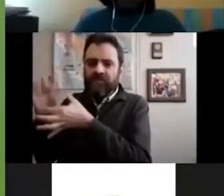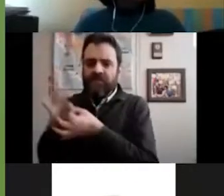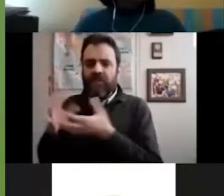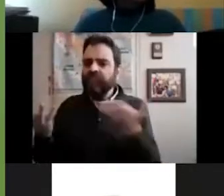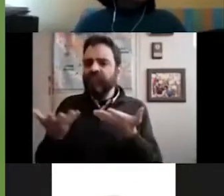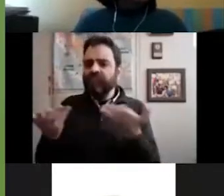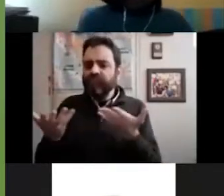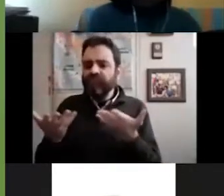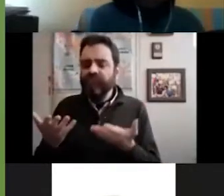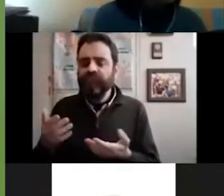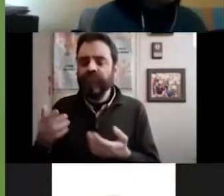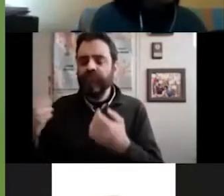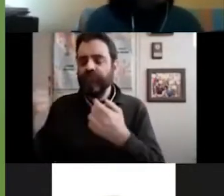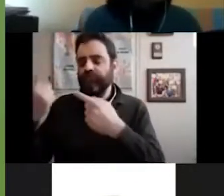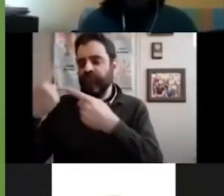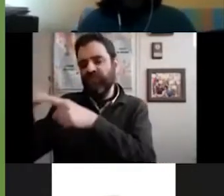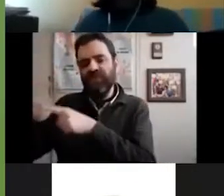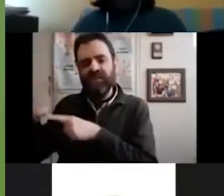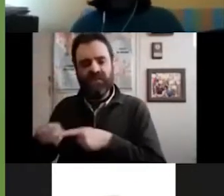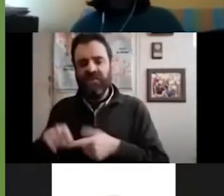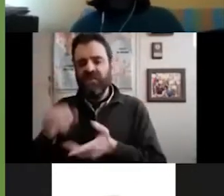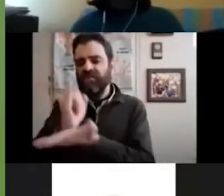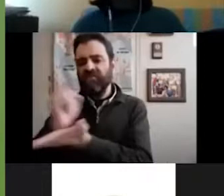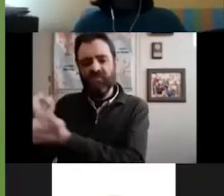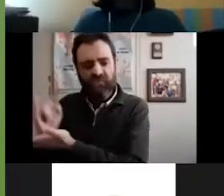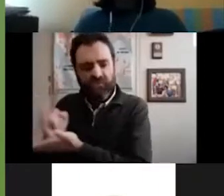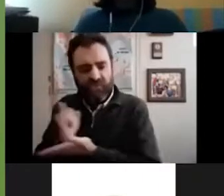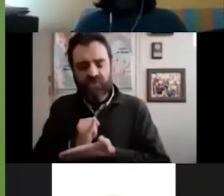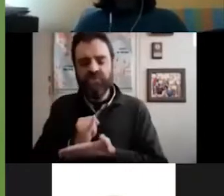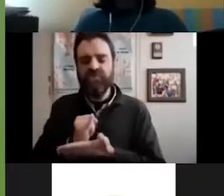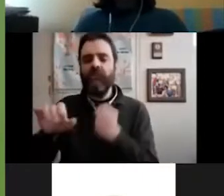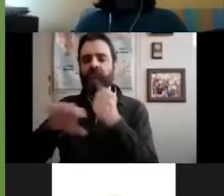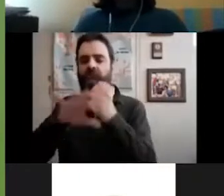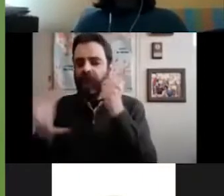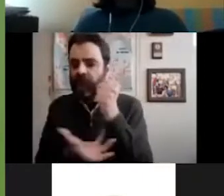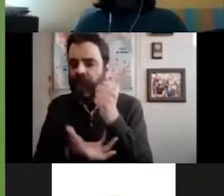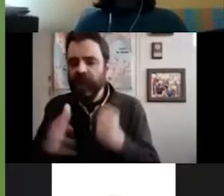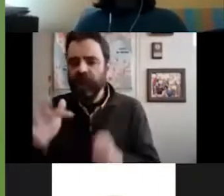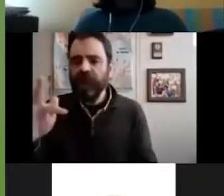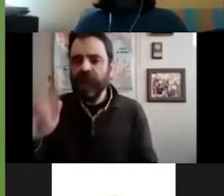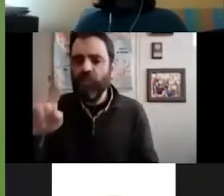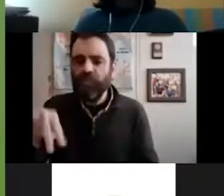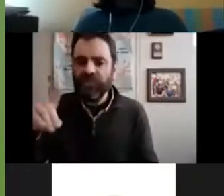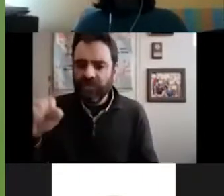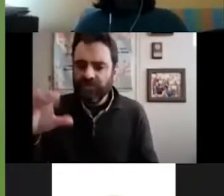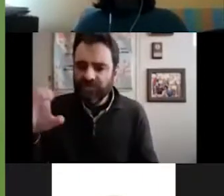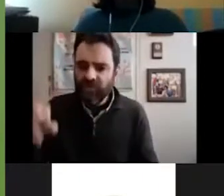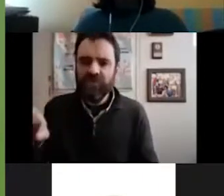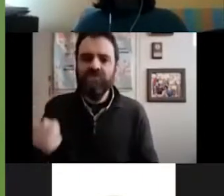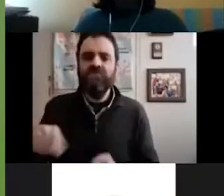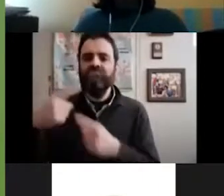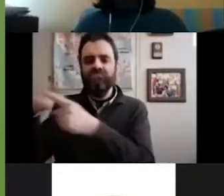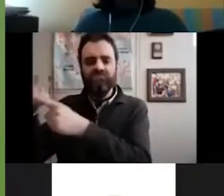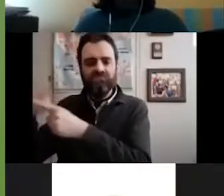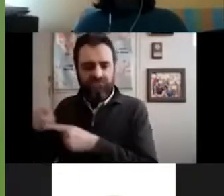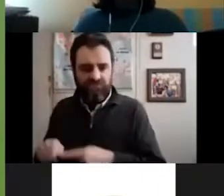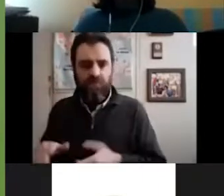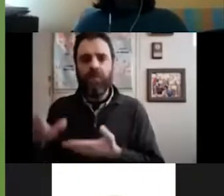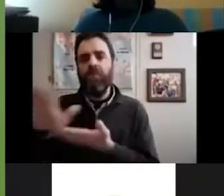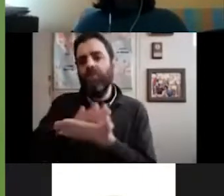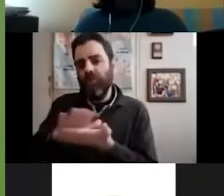ahora pasamos a las segundas alianzas que tenemos, con diferentes instituciones también, por ejemplo, con